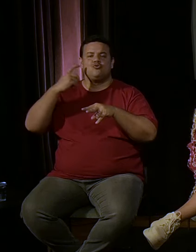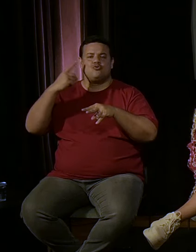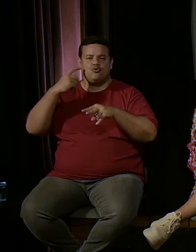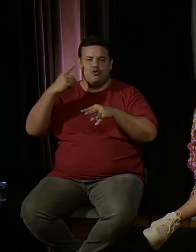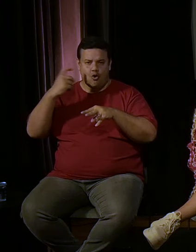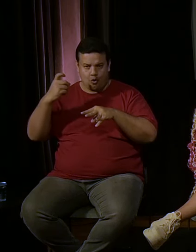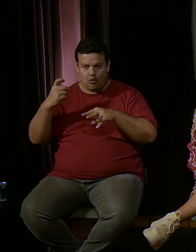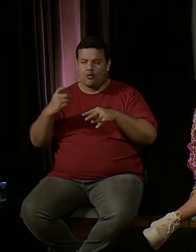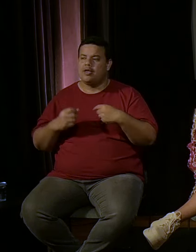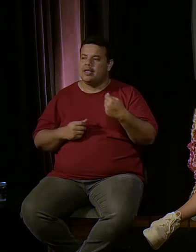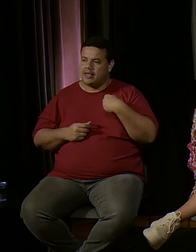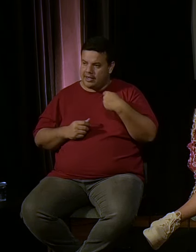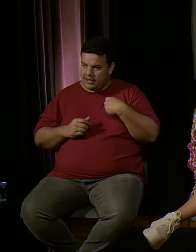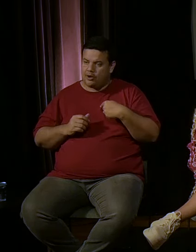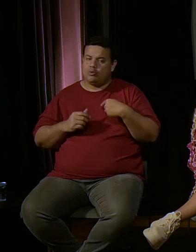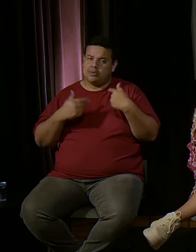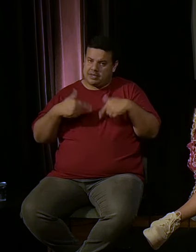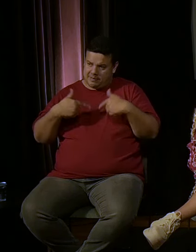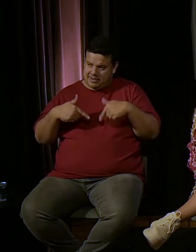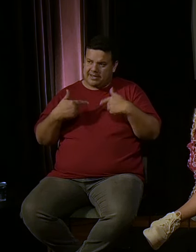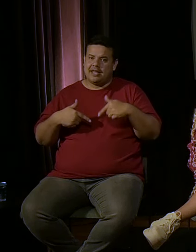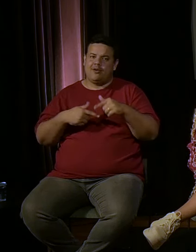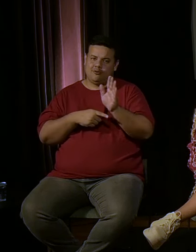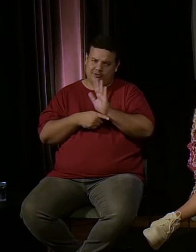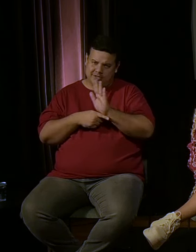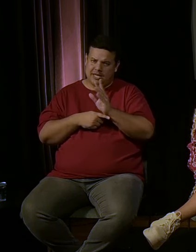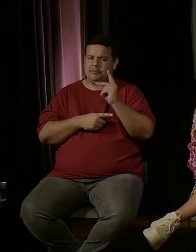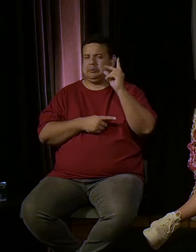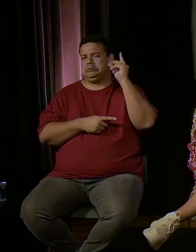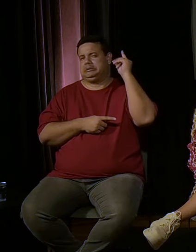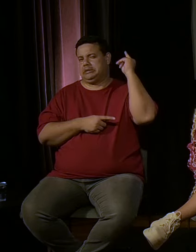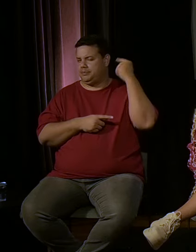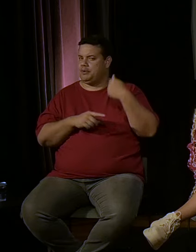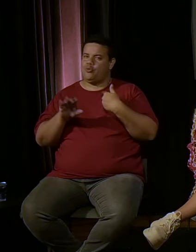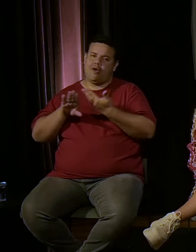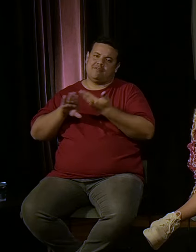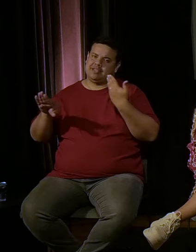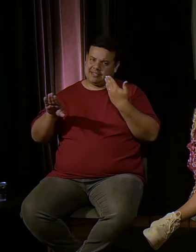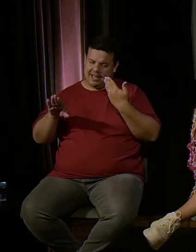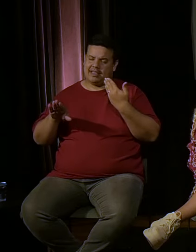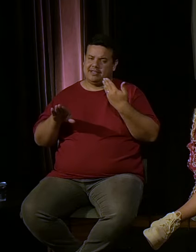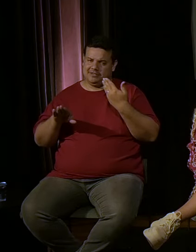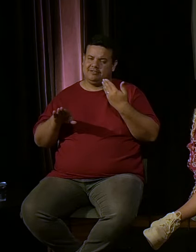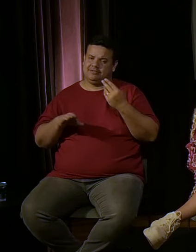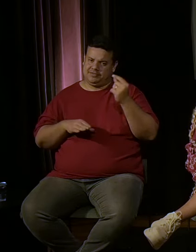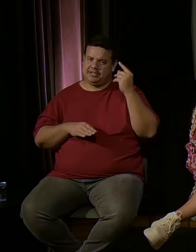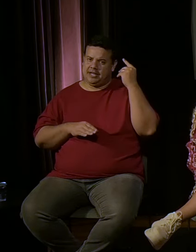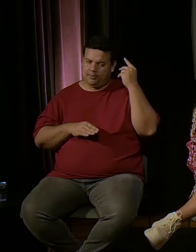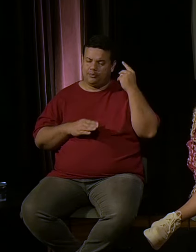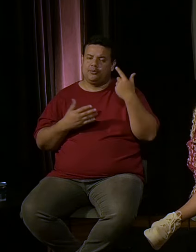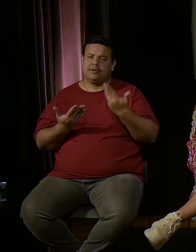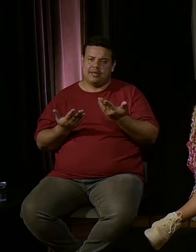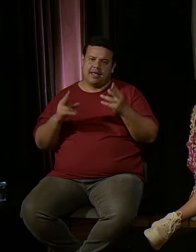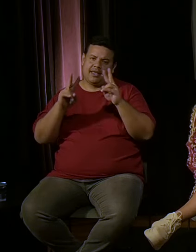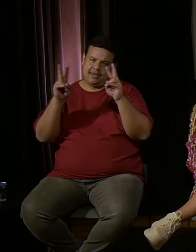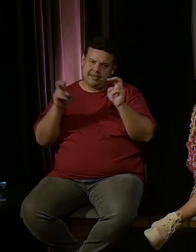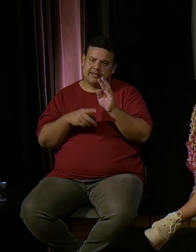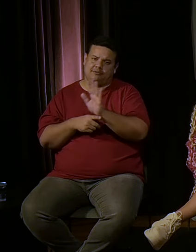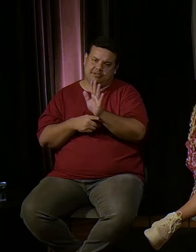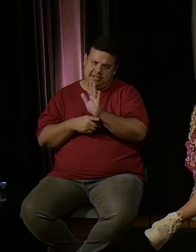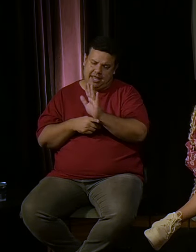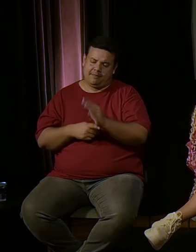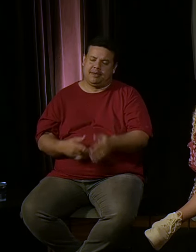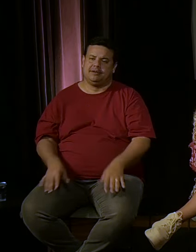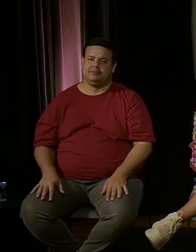tempo e tenho me desligado já há um tempo também das questões de cinema,